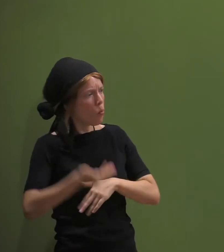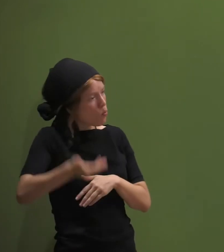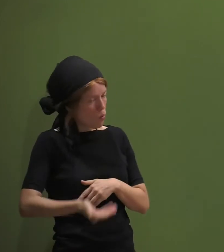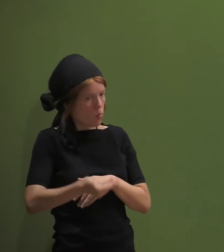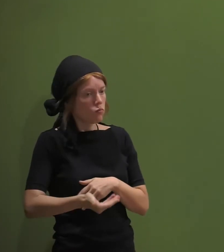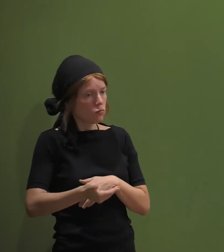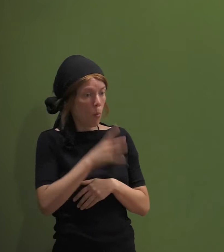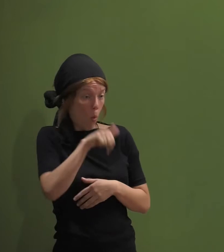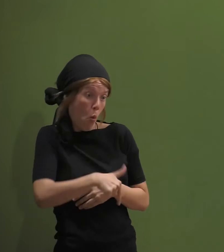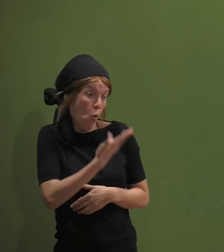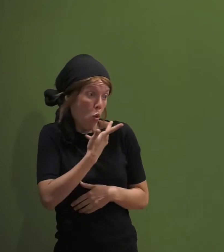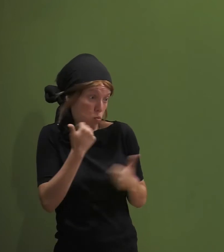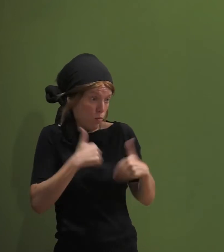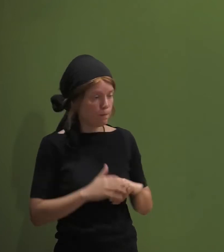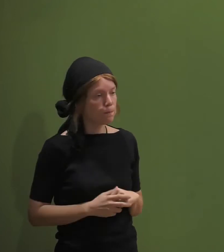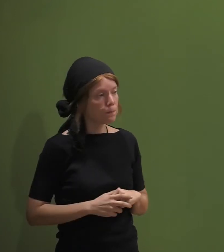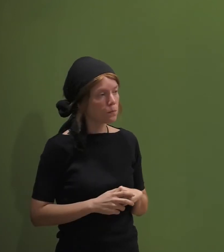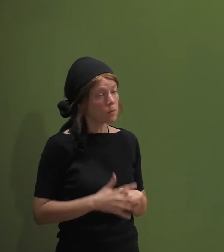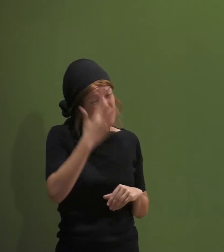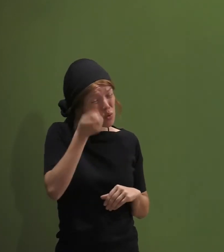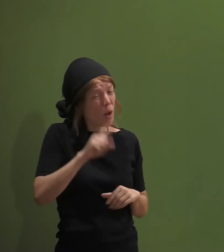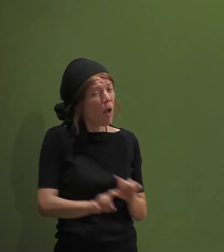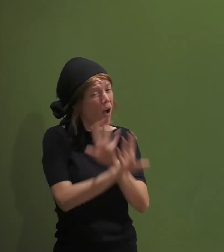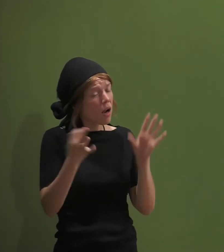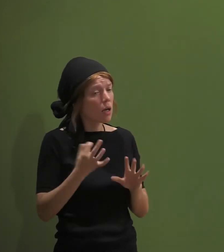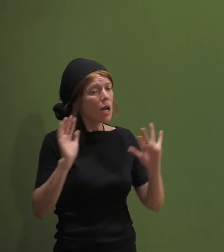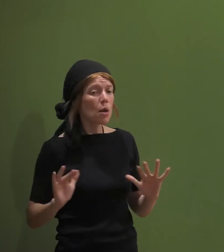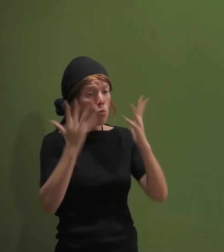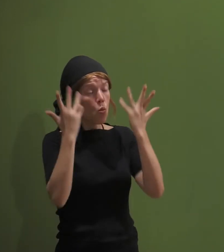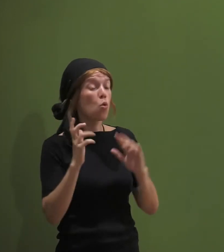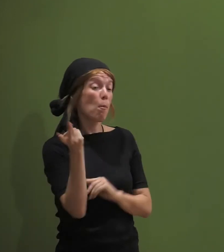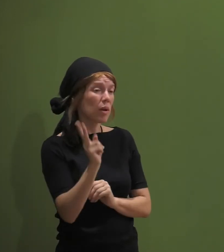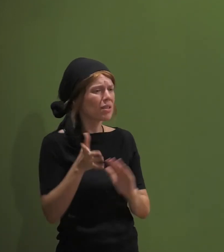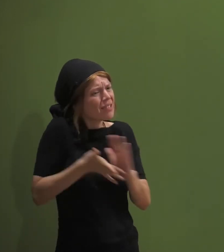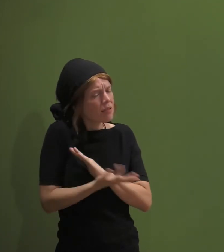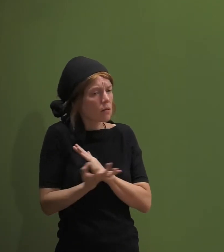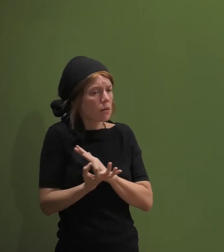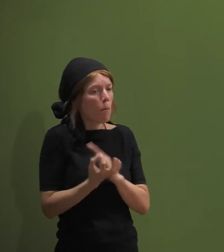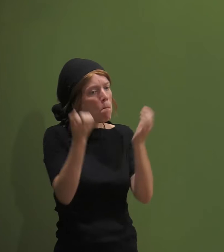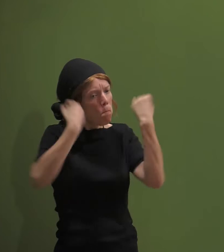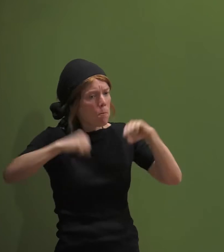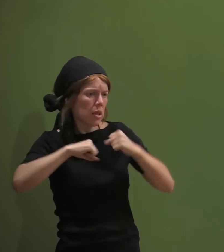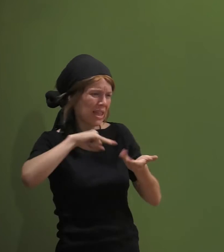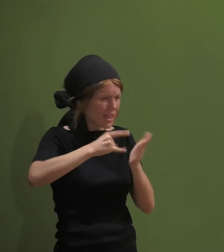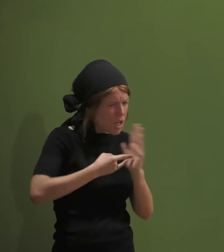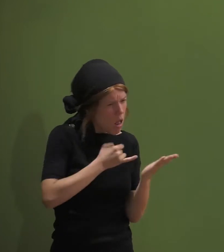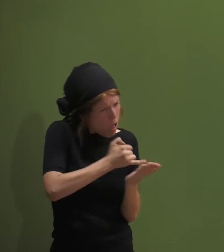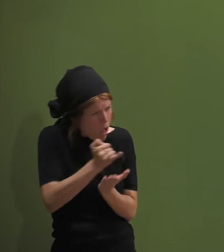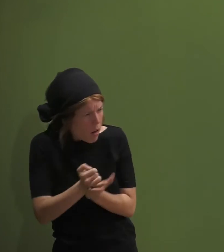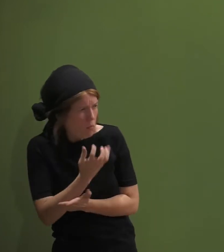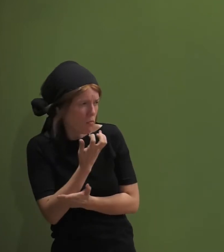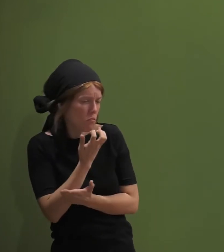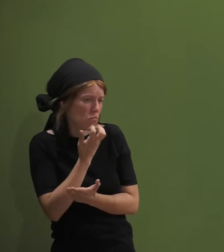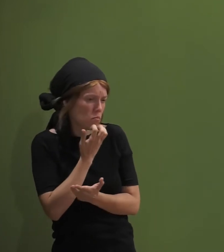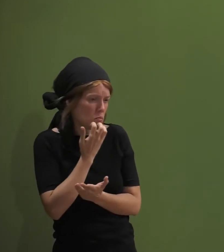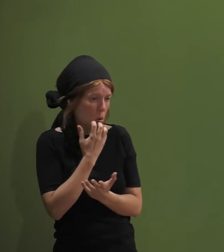configurado conforme hoy lo conocemos. Creo conveniente aclarar que Revolución Verde hace referencia a una serie de prácticas y técnicas agrarias, como la